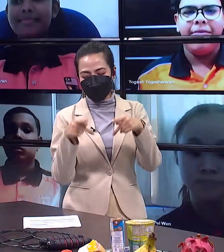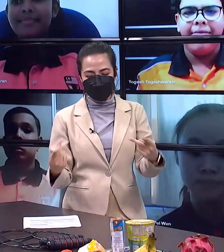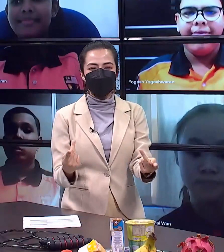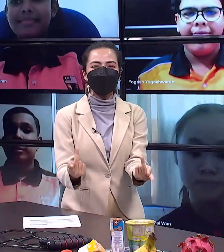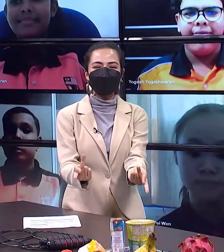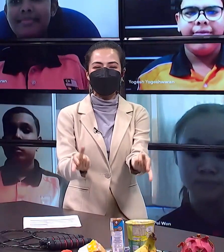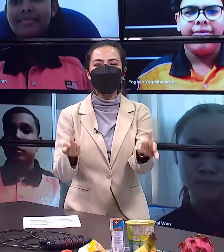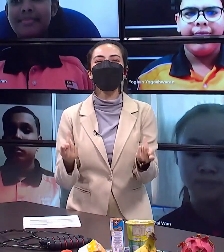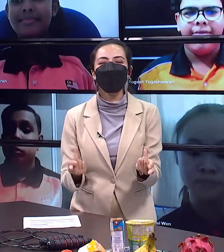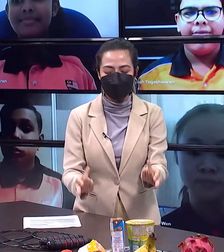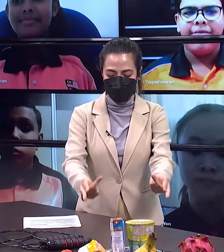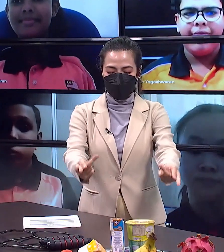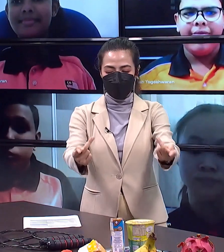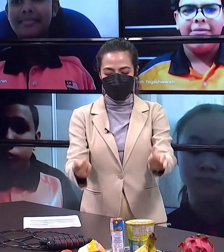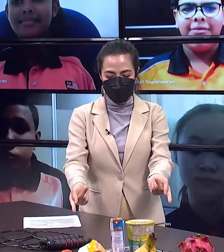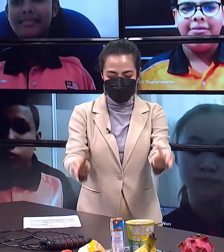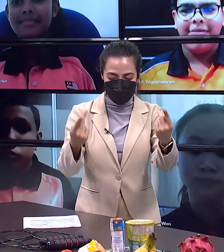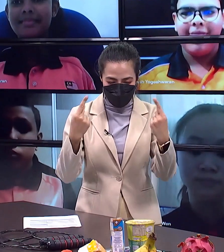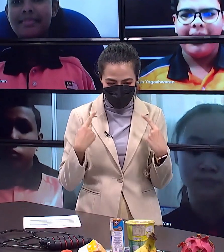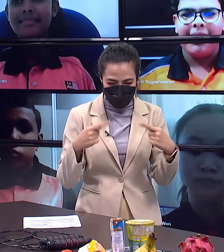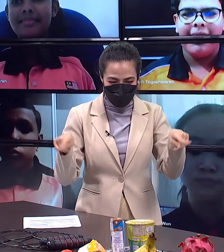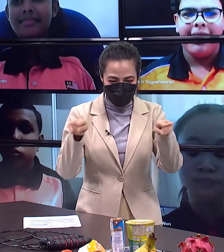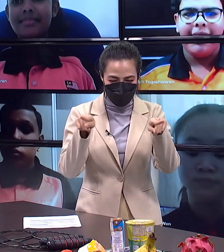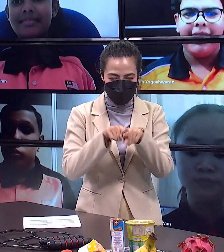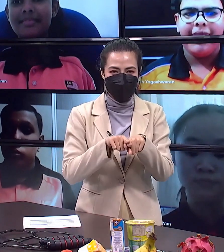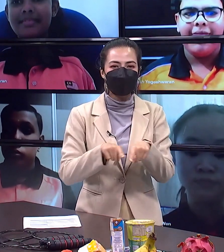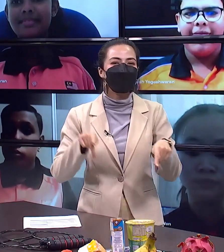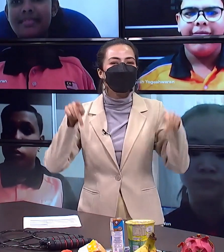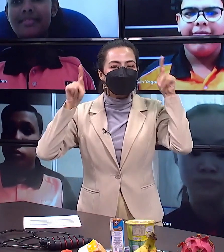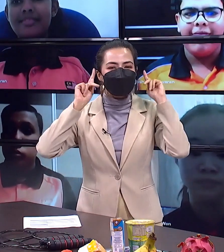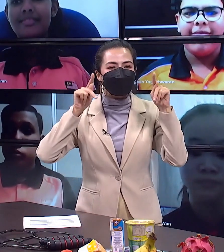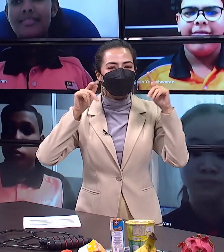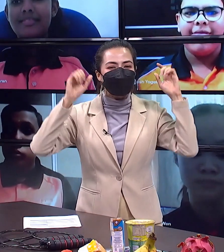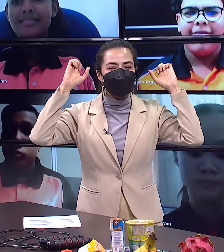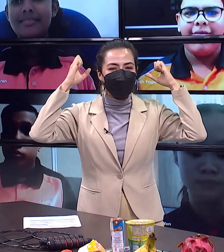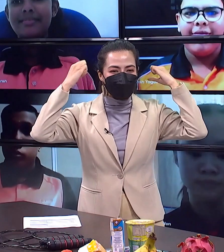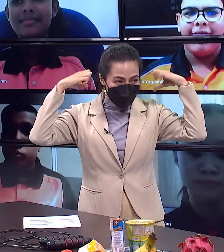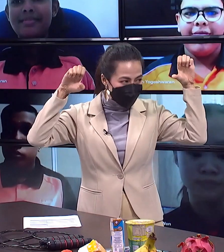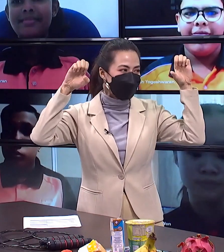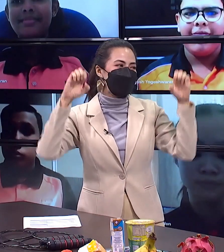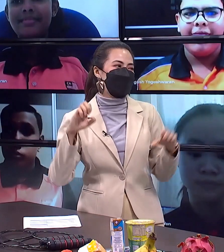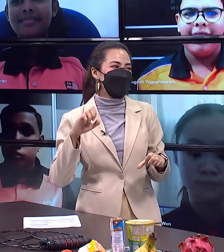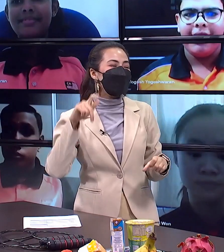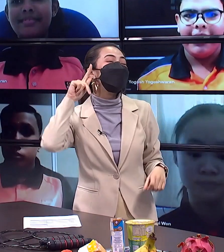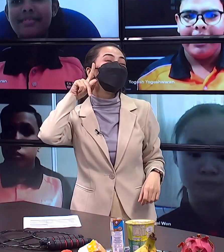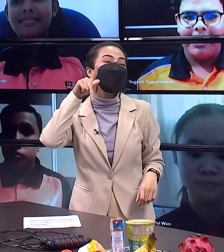Macam mana dah? Kak Elie dah lupa dah. Okey, Kak Elie cuba ya. Kembali bersama Kak Elie.